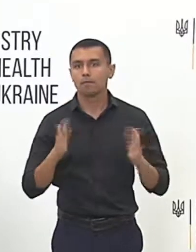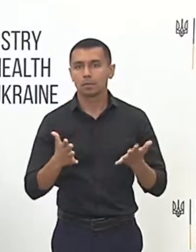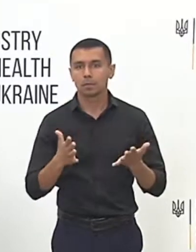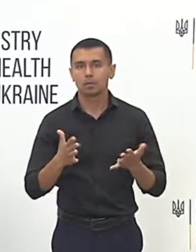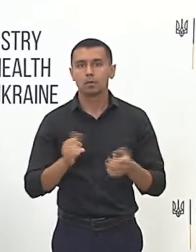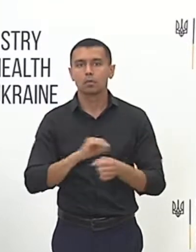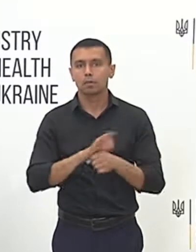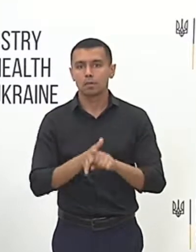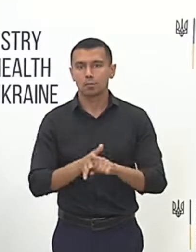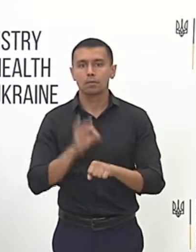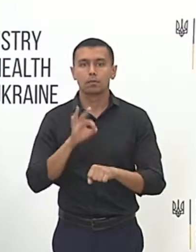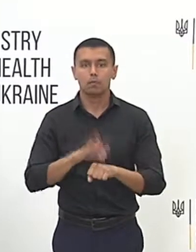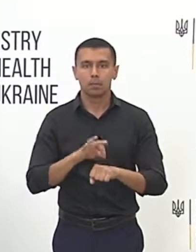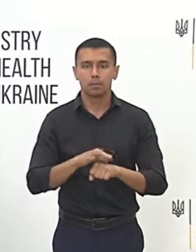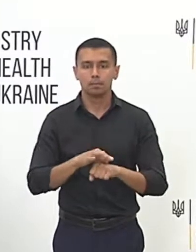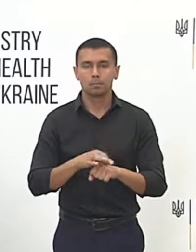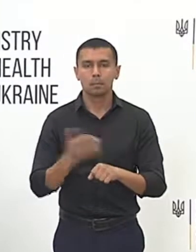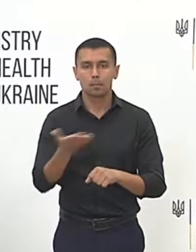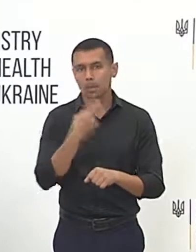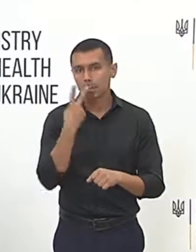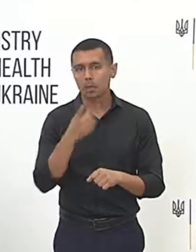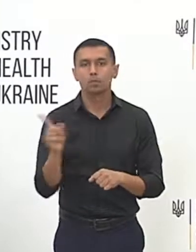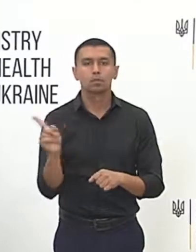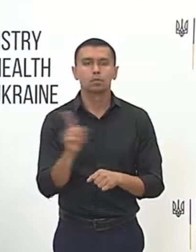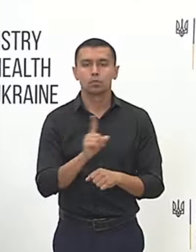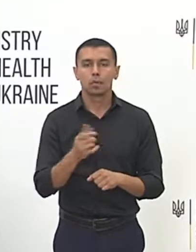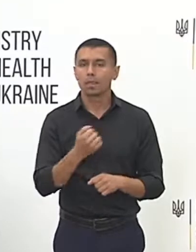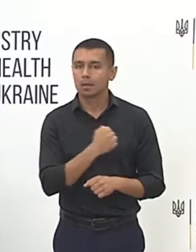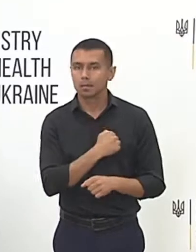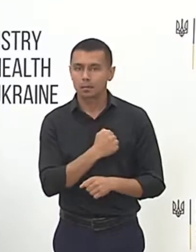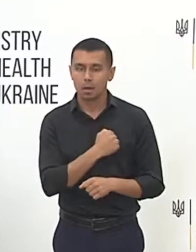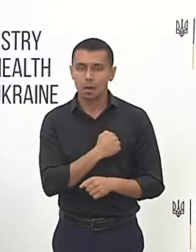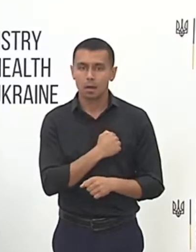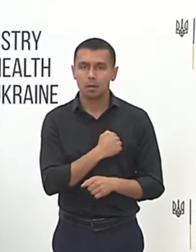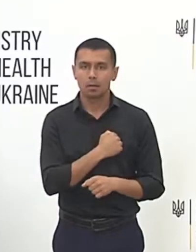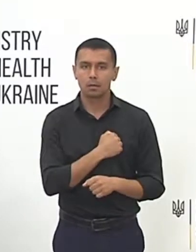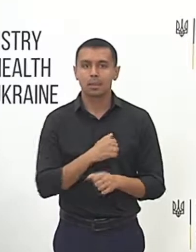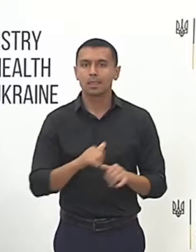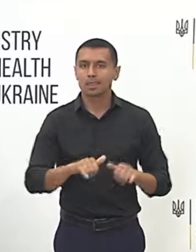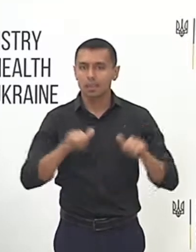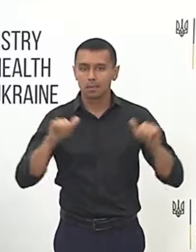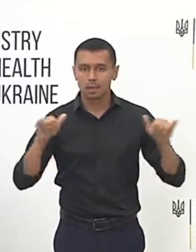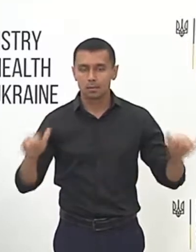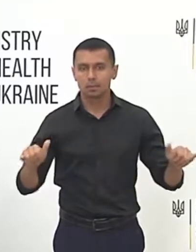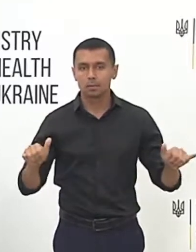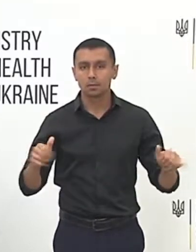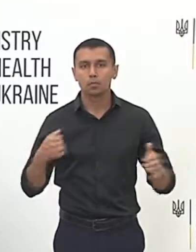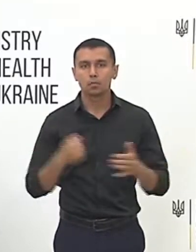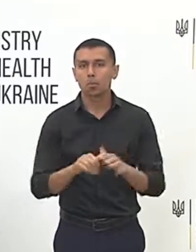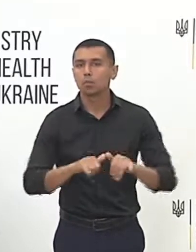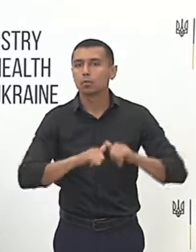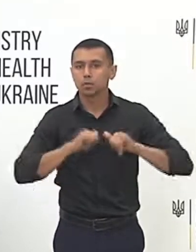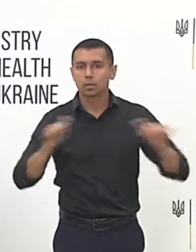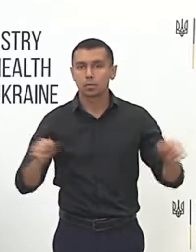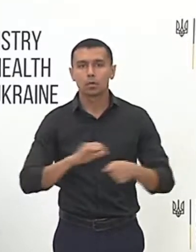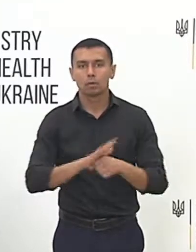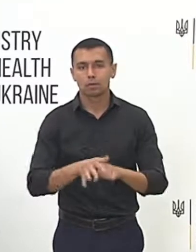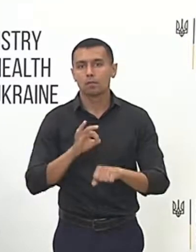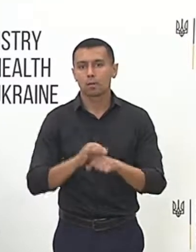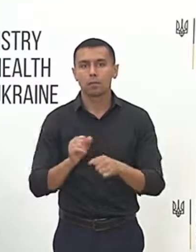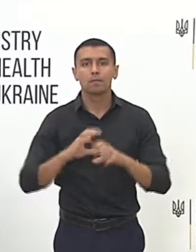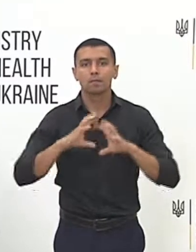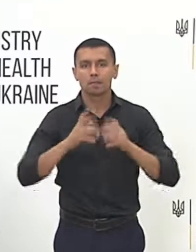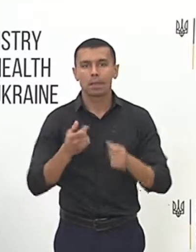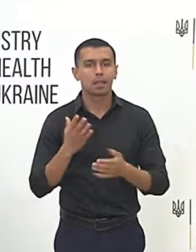випадків коронавірусної хвороби. Ми бачимо, що, на жаль, тенденції до поширення коронавірусної хвороби в